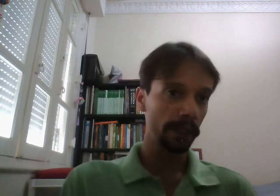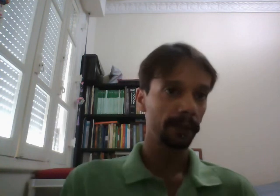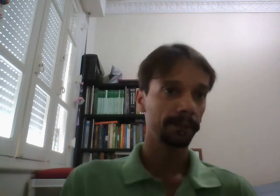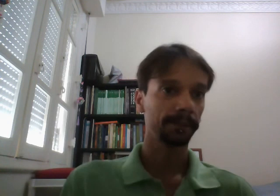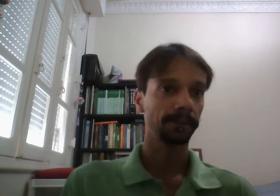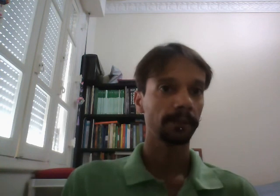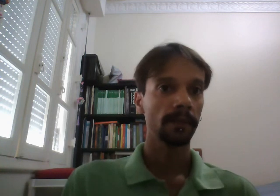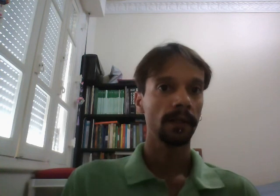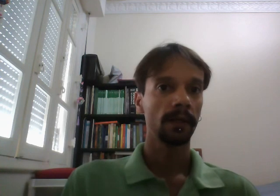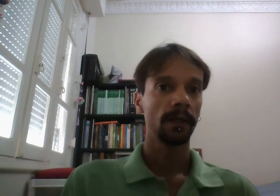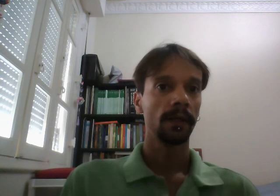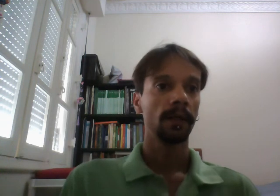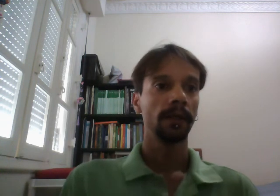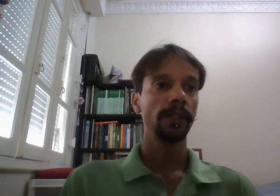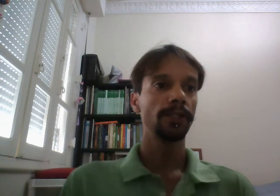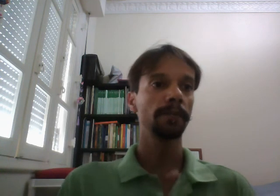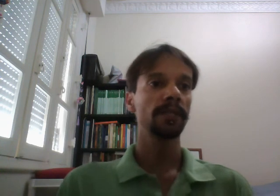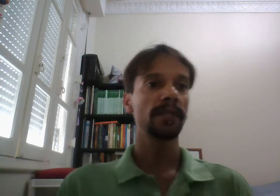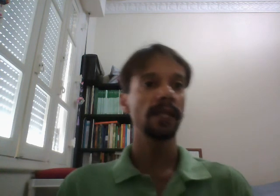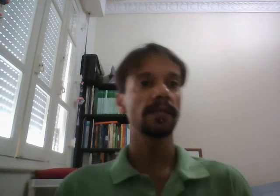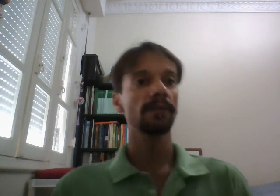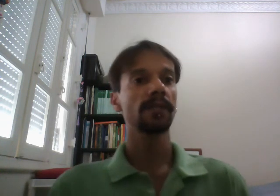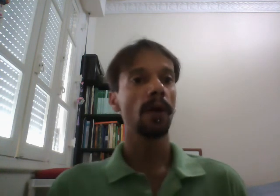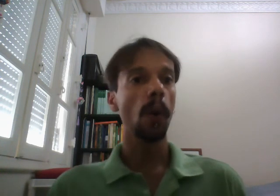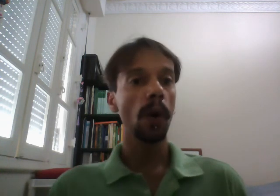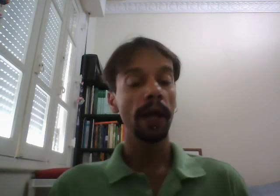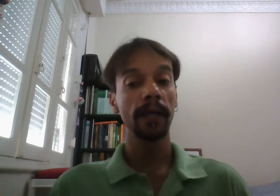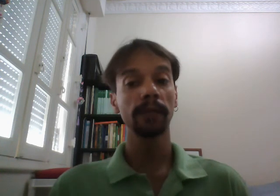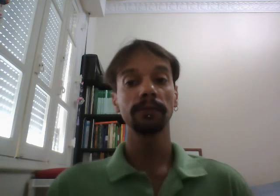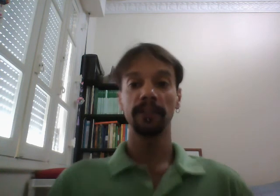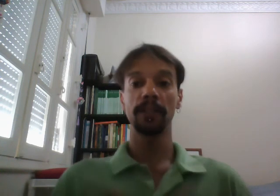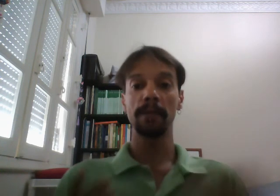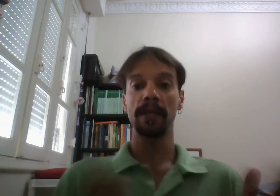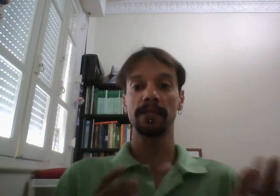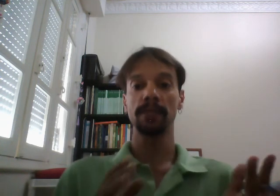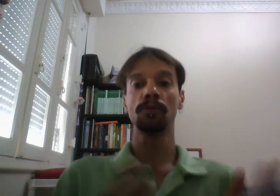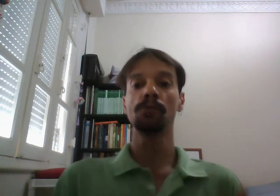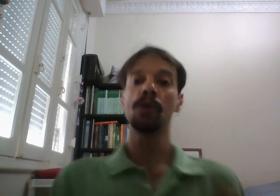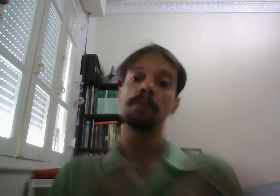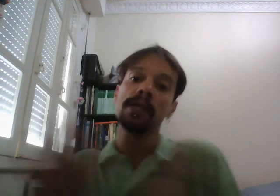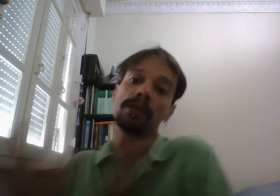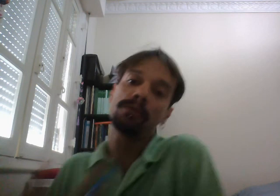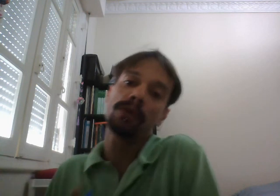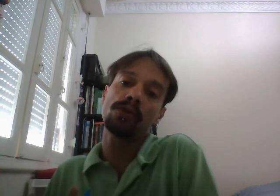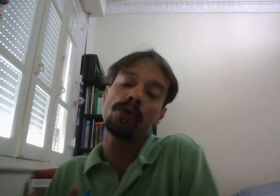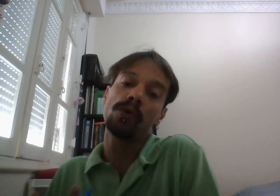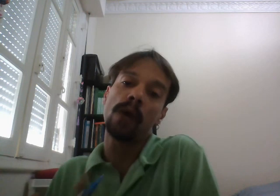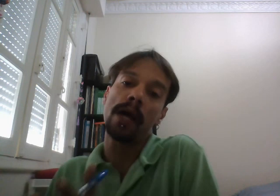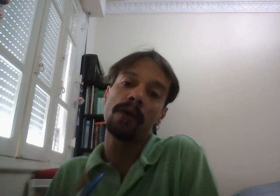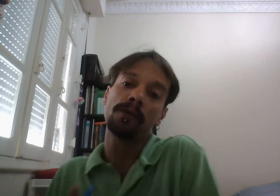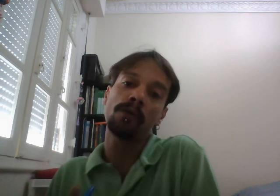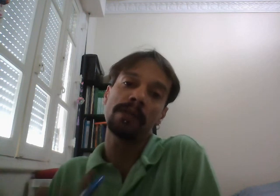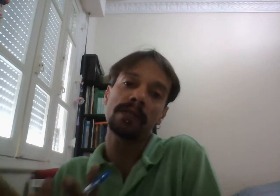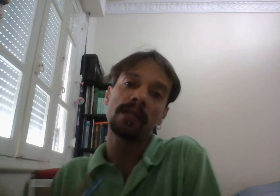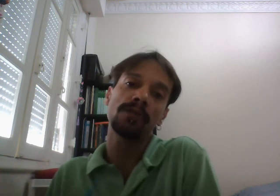responda. Que tipo de seleção está ocorrendo? Veja bem, se no momento eu escolho, eu começo a